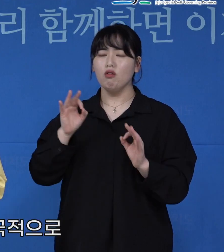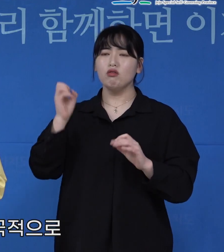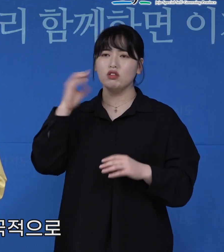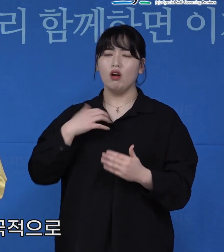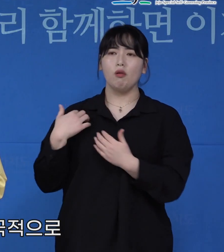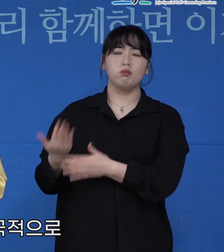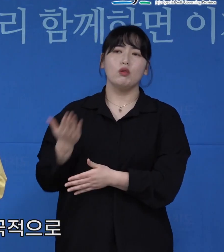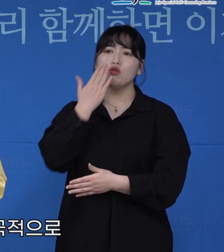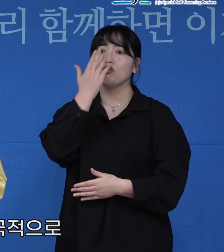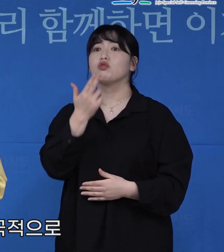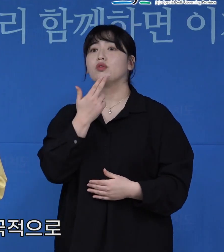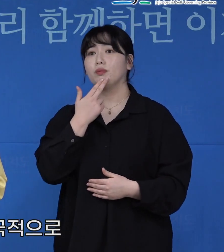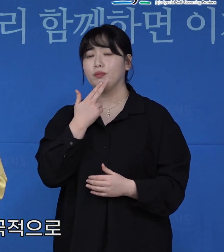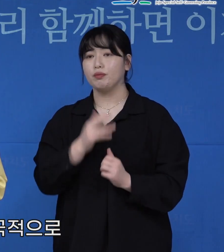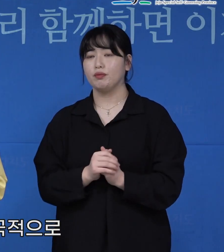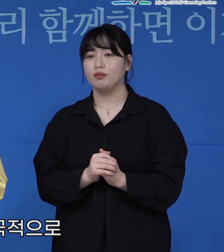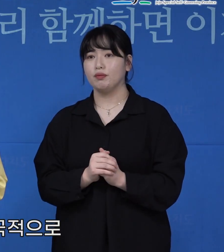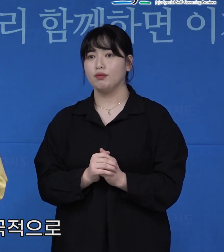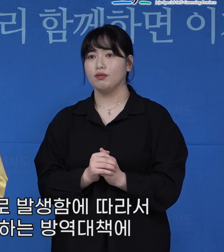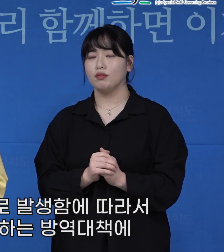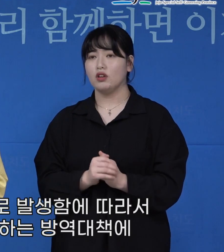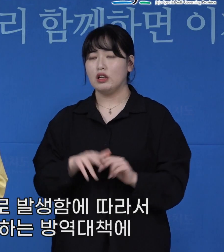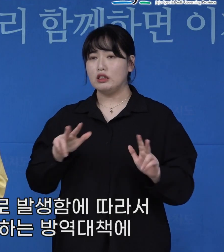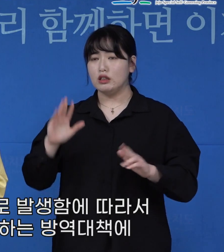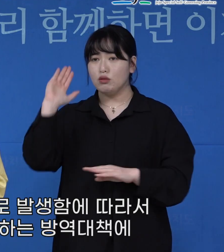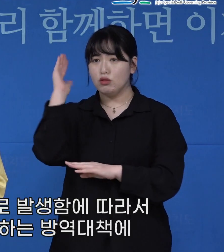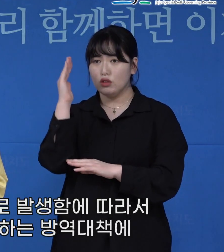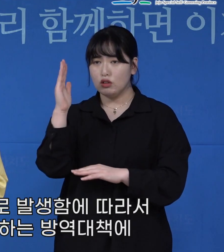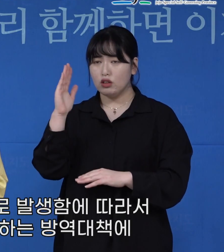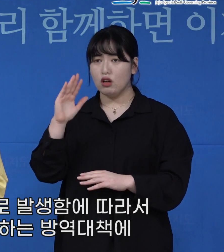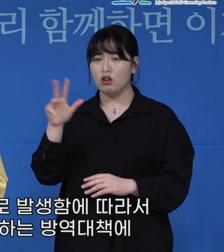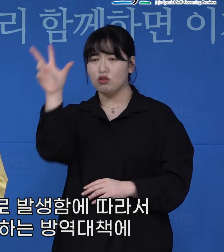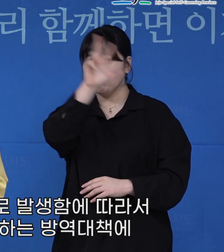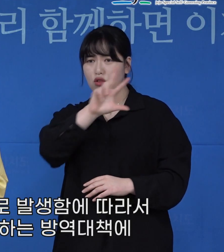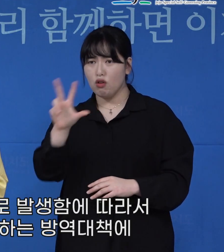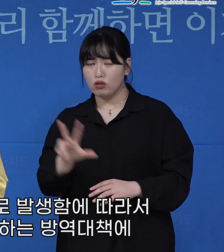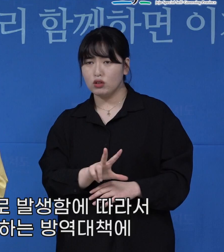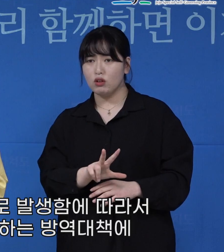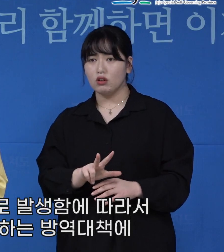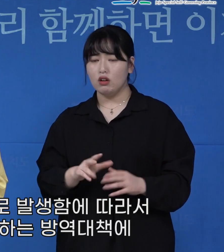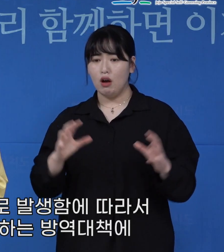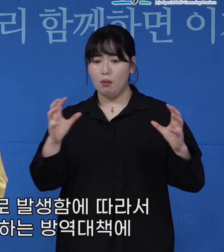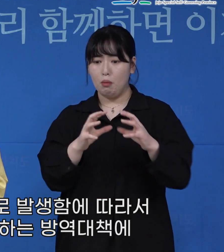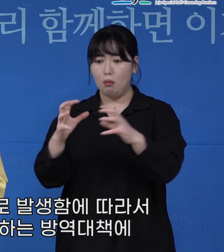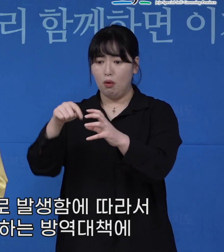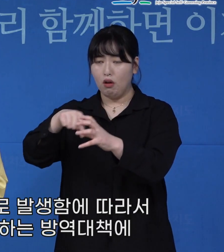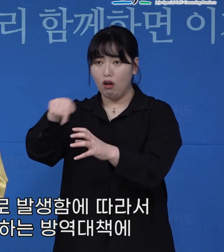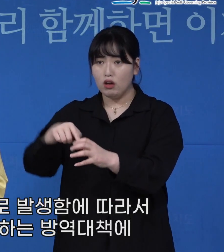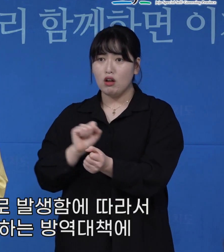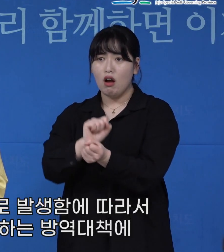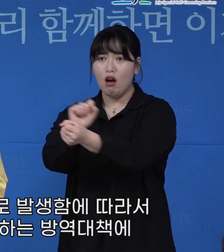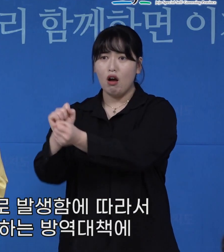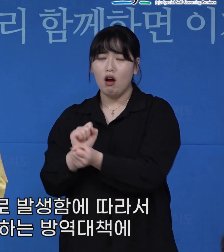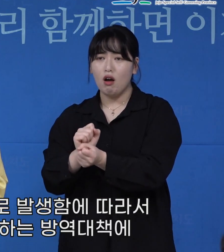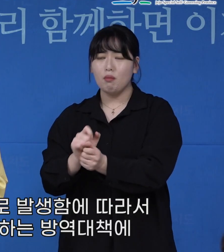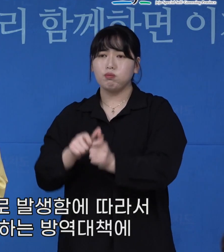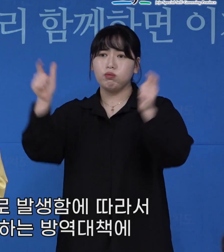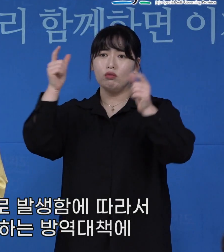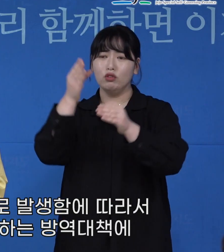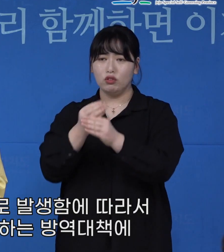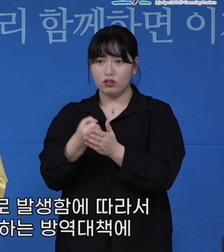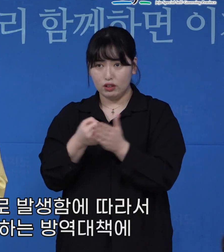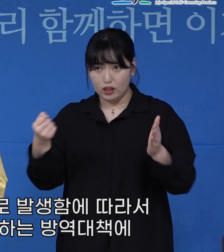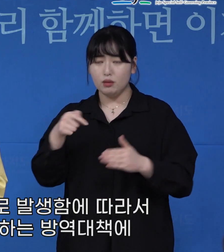없습니다. 최근에 전국적으로 집단 감염이 산발적으로 발생함에 따라서 제주도는